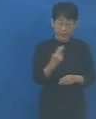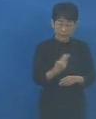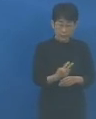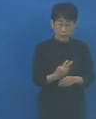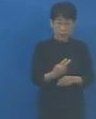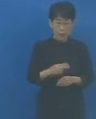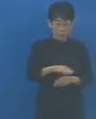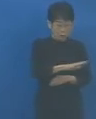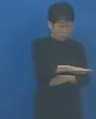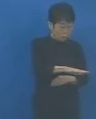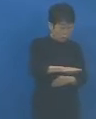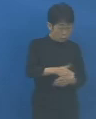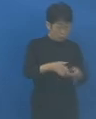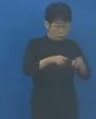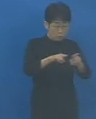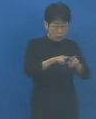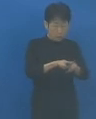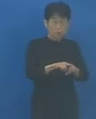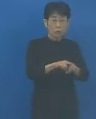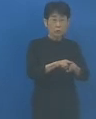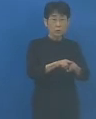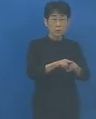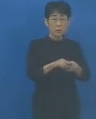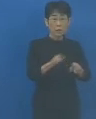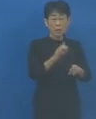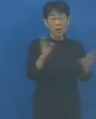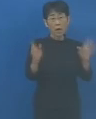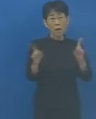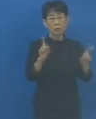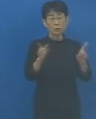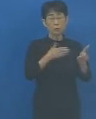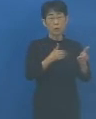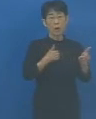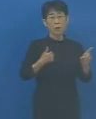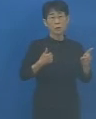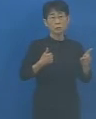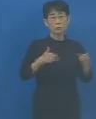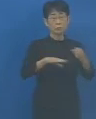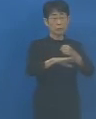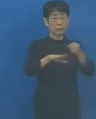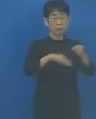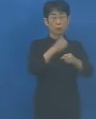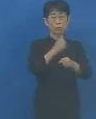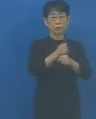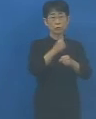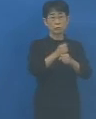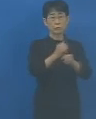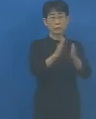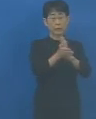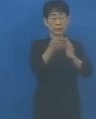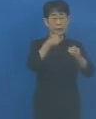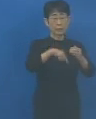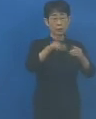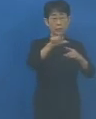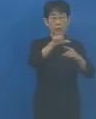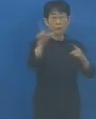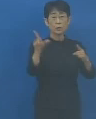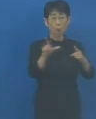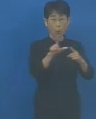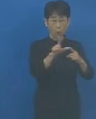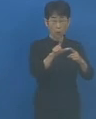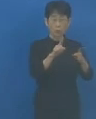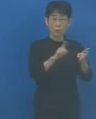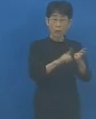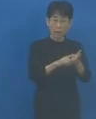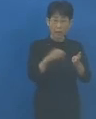遊べるような環境を作ろうと、例えば県内の NPO とかですね、 それから例えば南